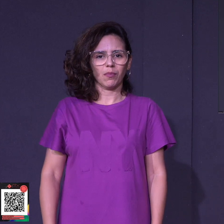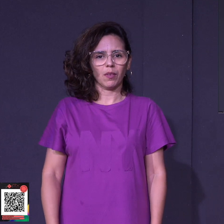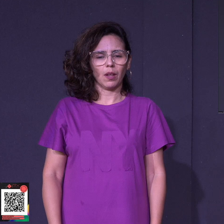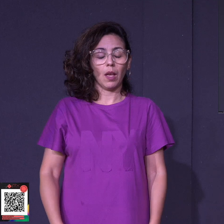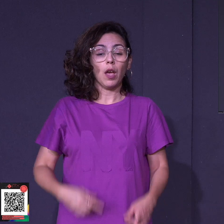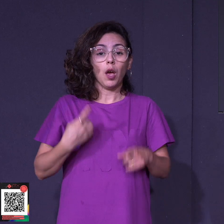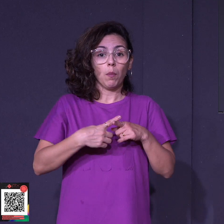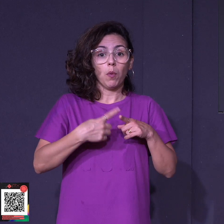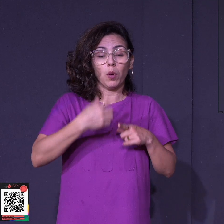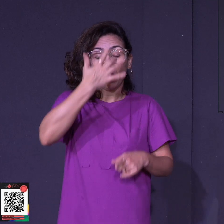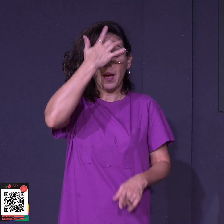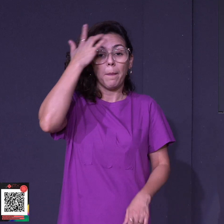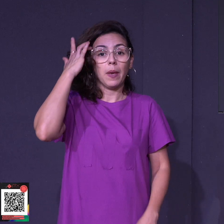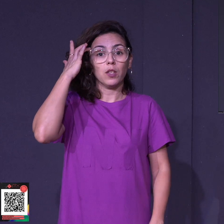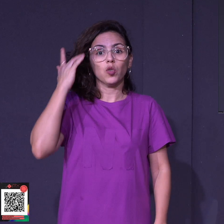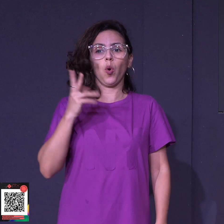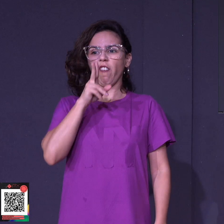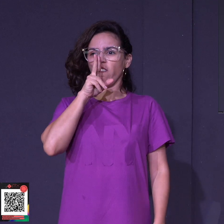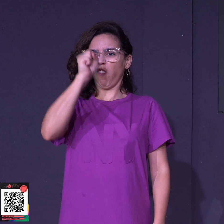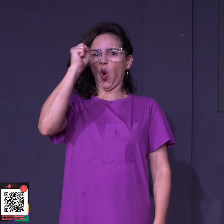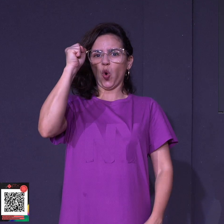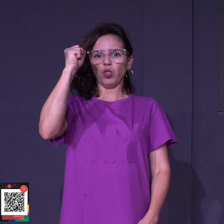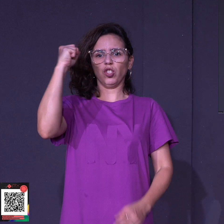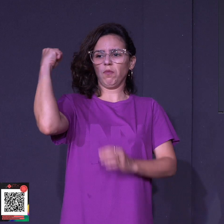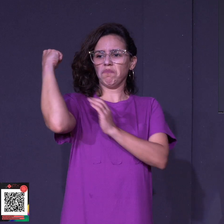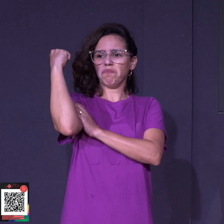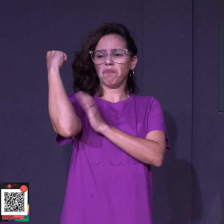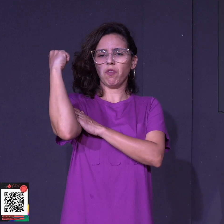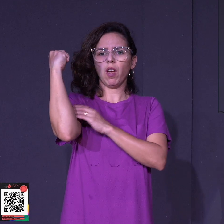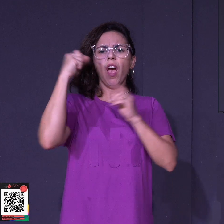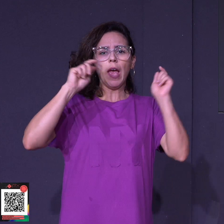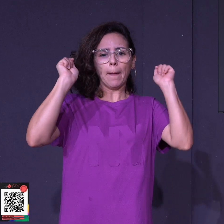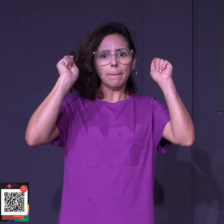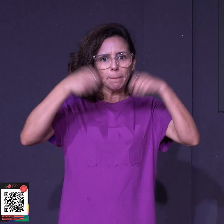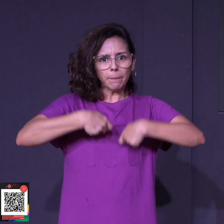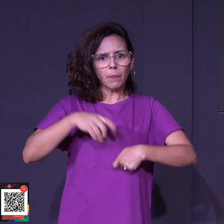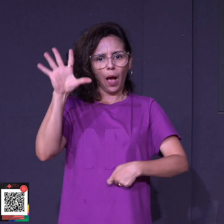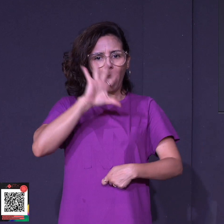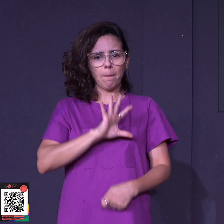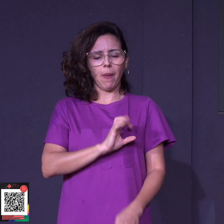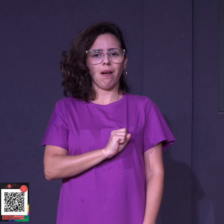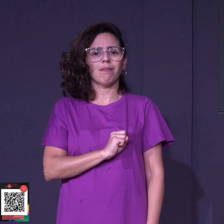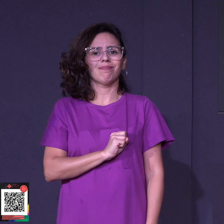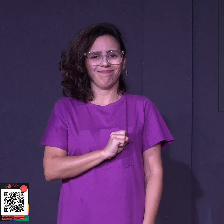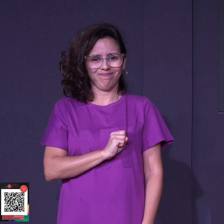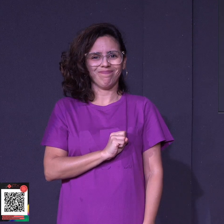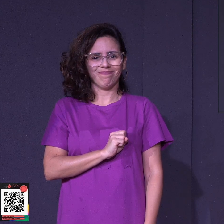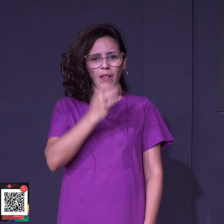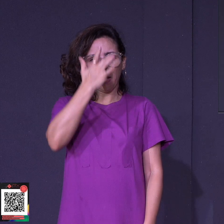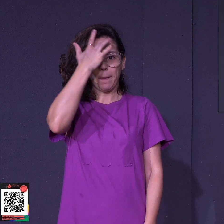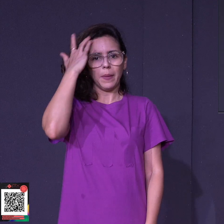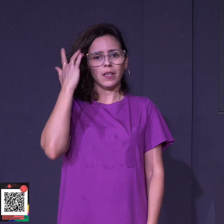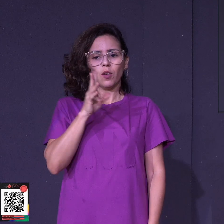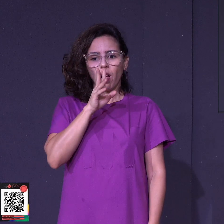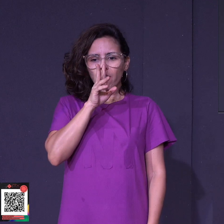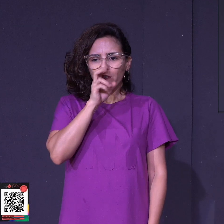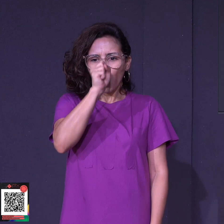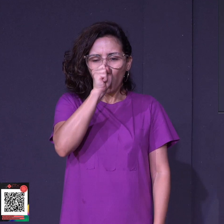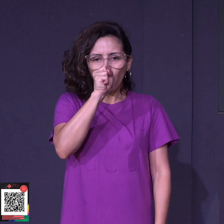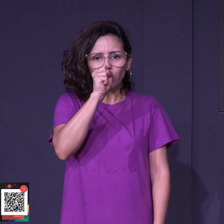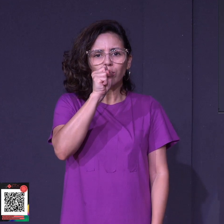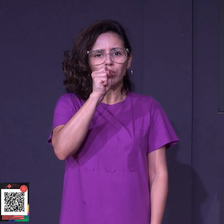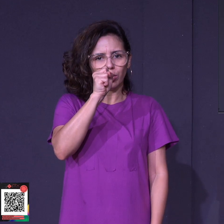de fato, é capaz de amar. O forte assume o dano,